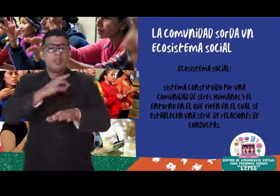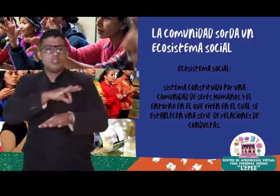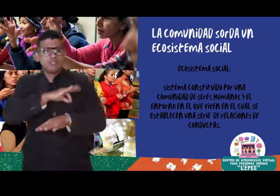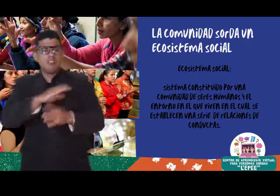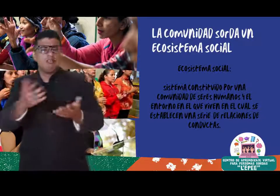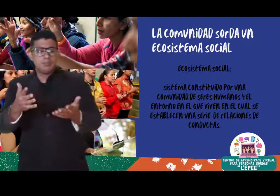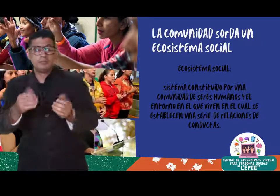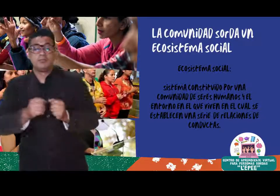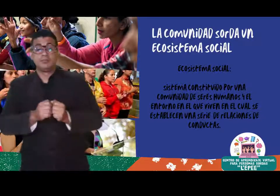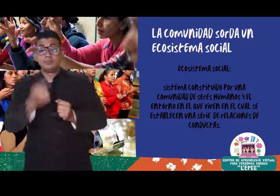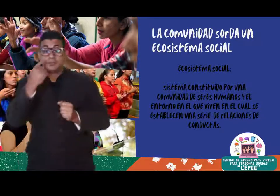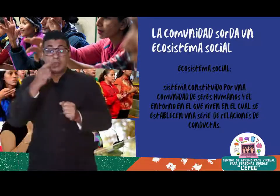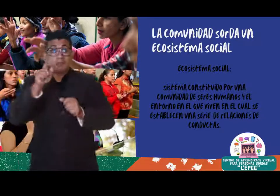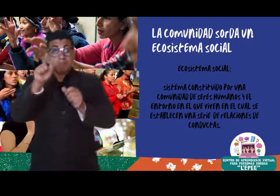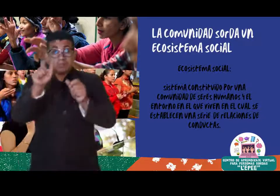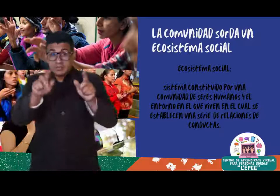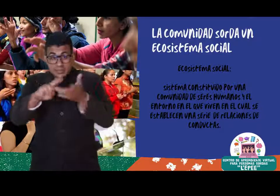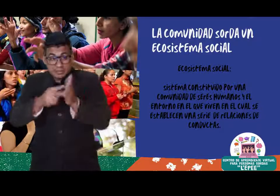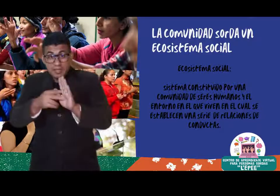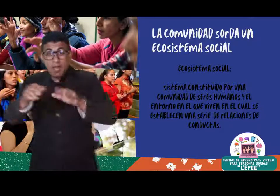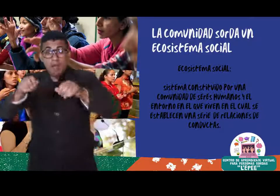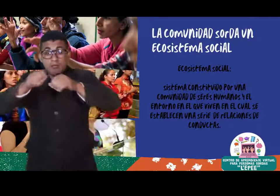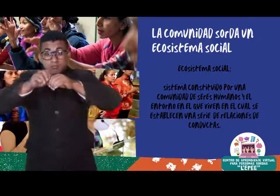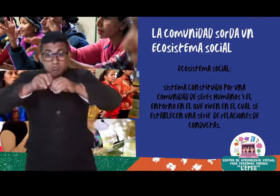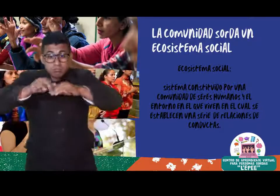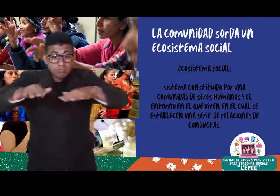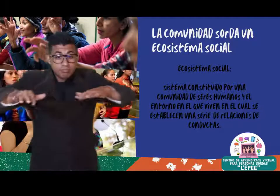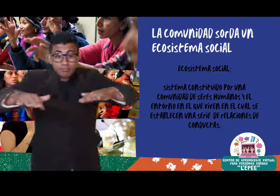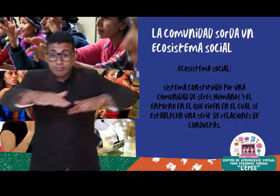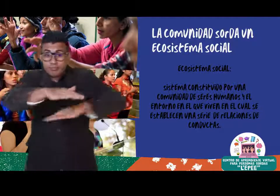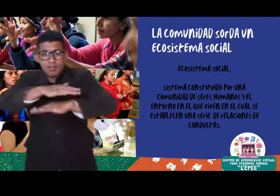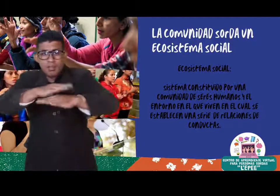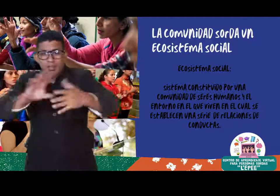de seres humanos, ¿sí?